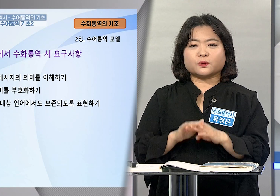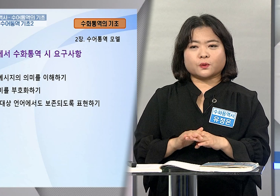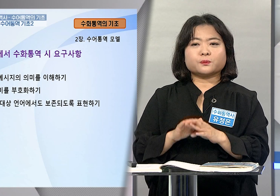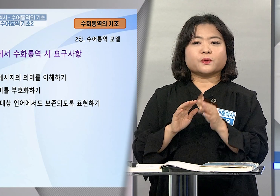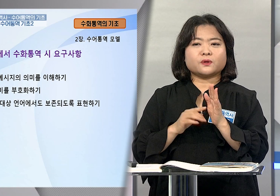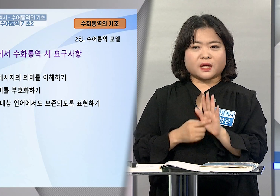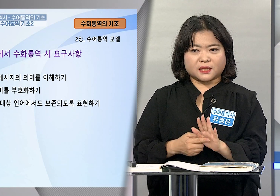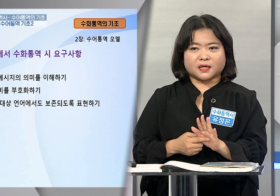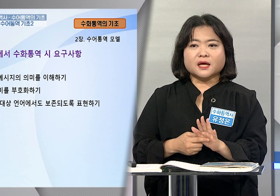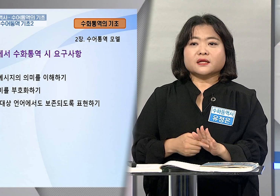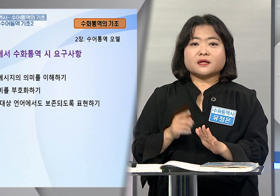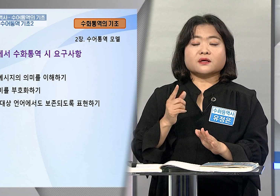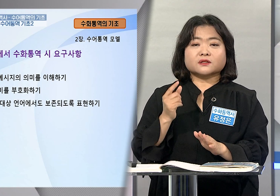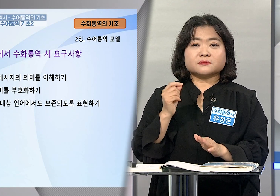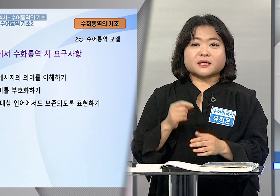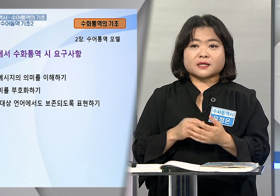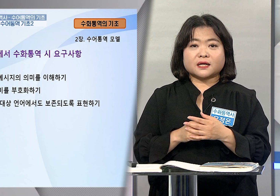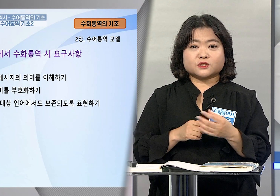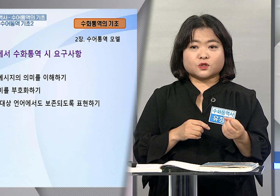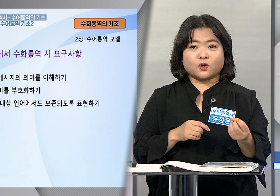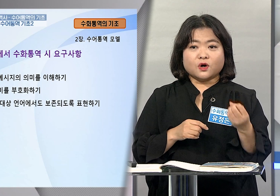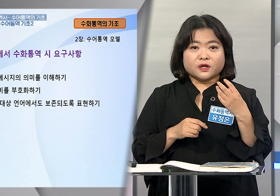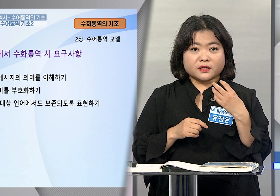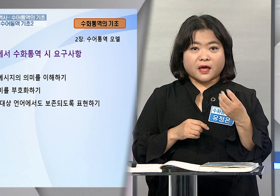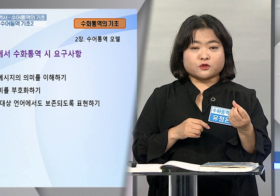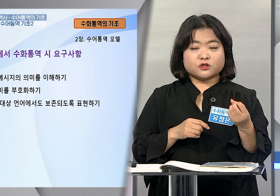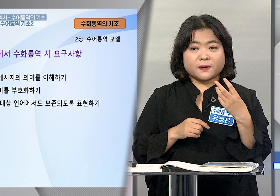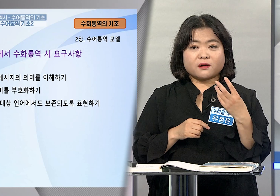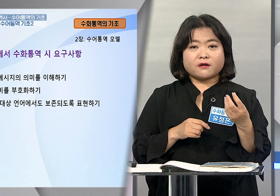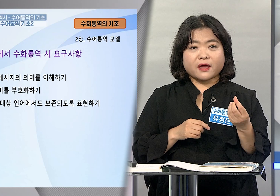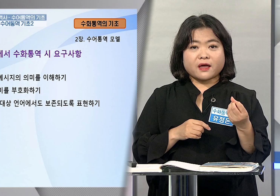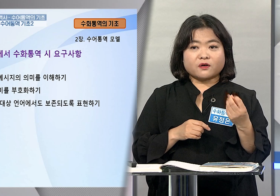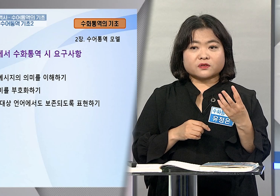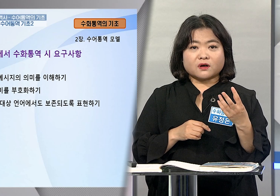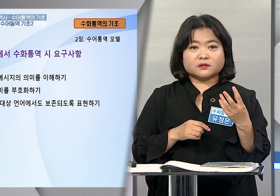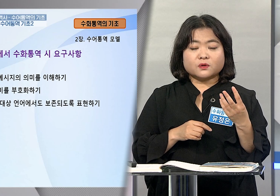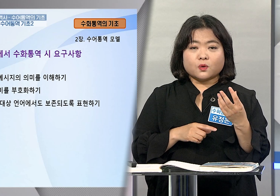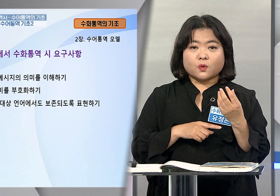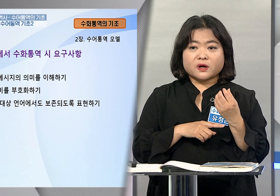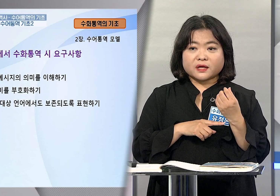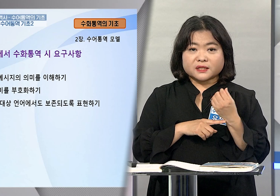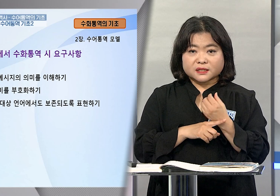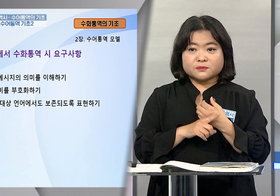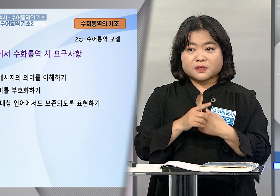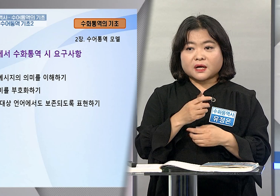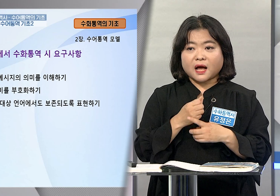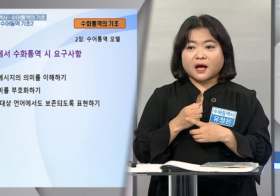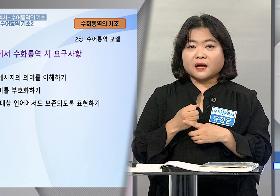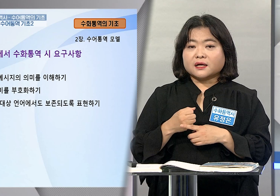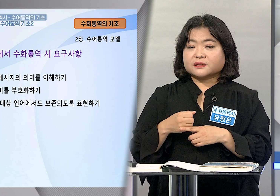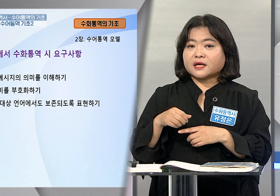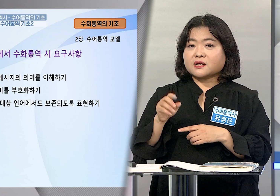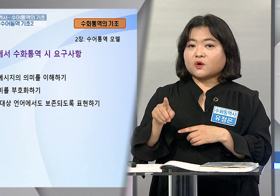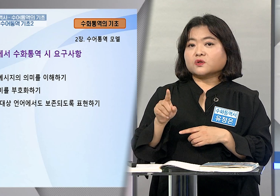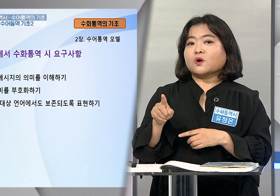보존되도록 표현하기. 네, 역시 마찬가지죠. 네, 출발어의 어떤 원래의 의미가 대상 언어,